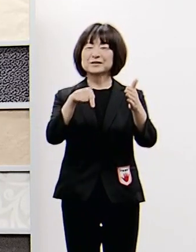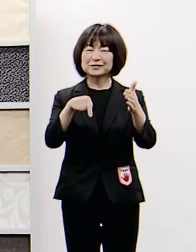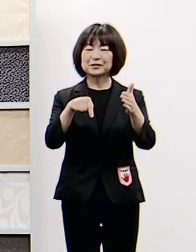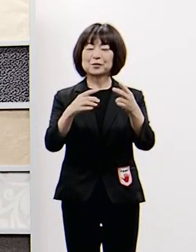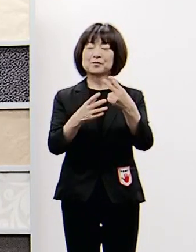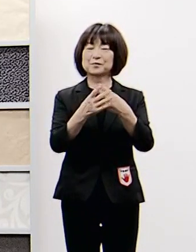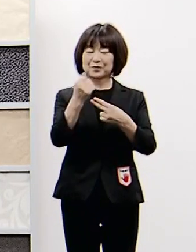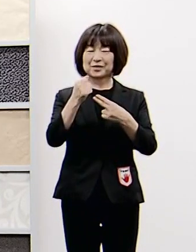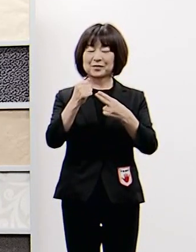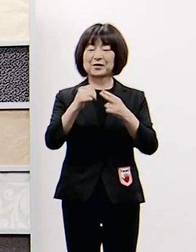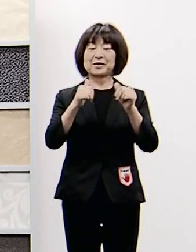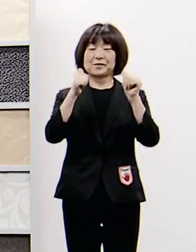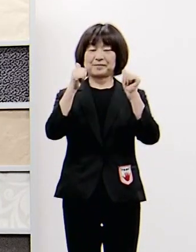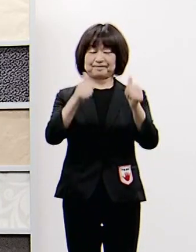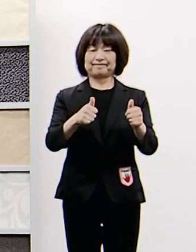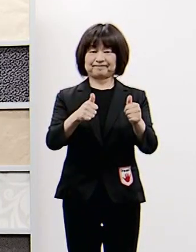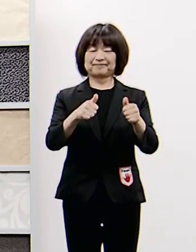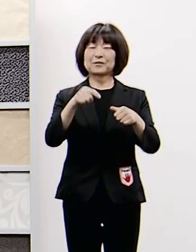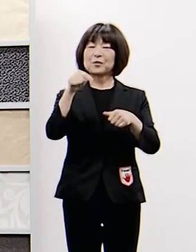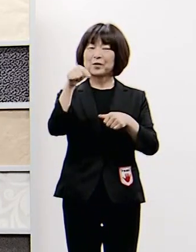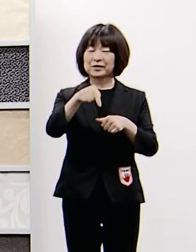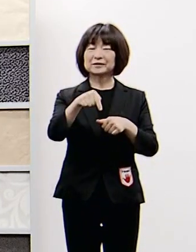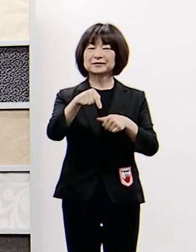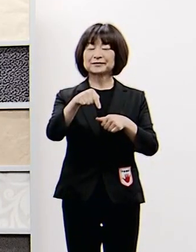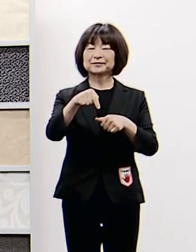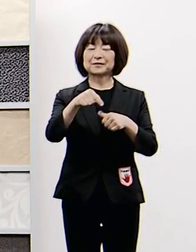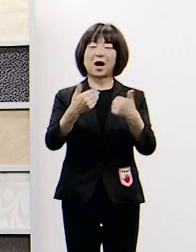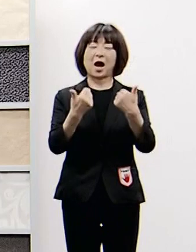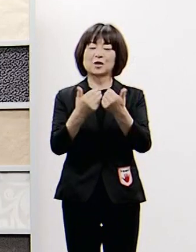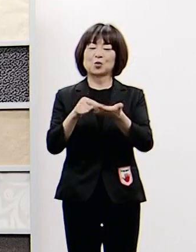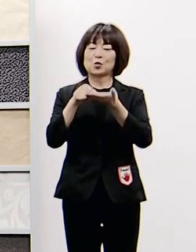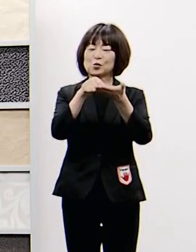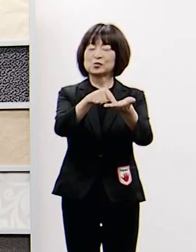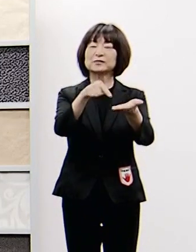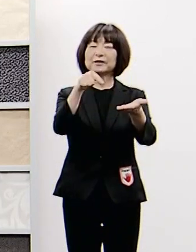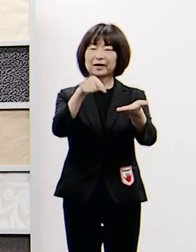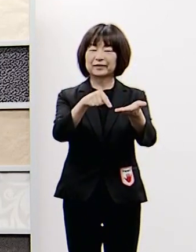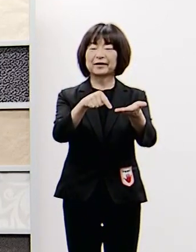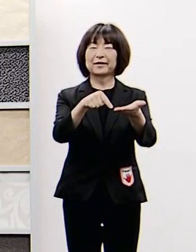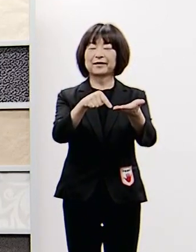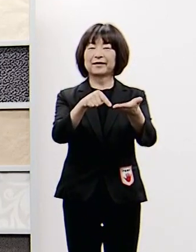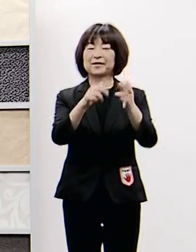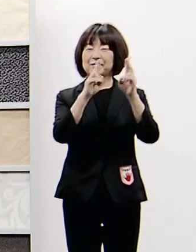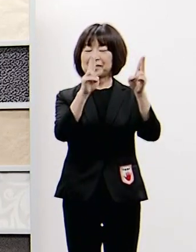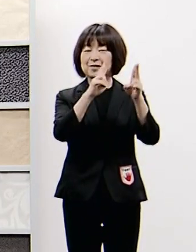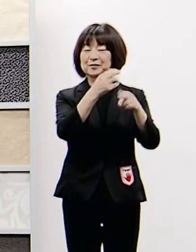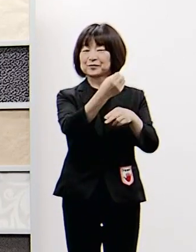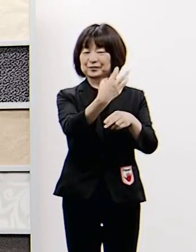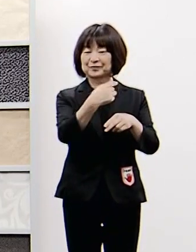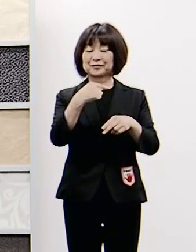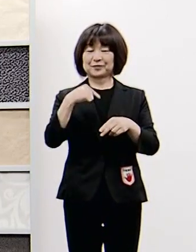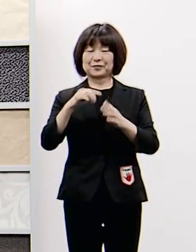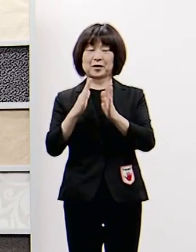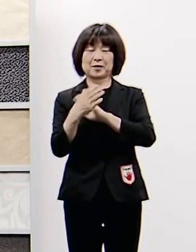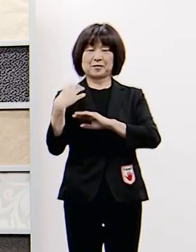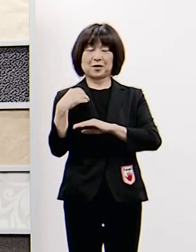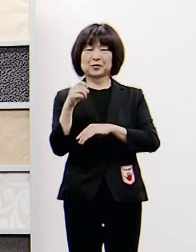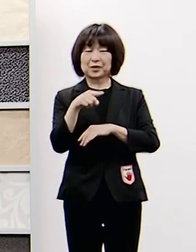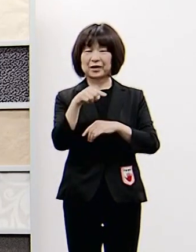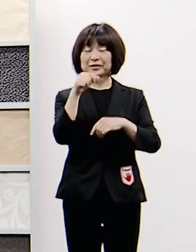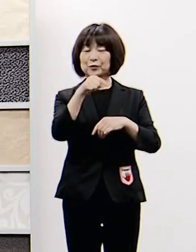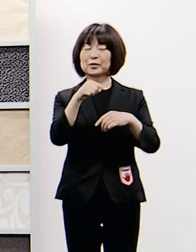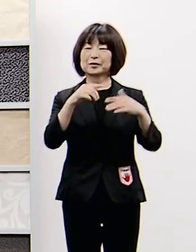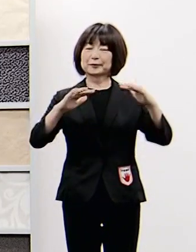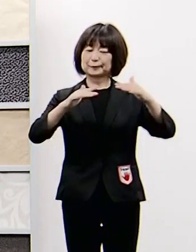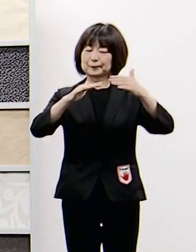ということで搬送搬送をする中で双方の主張をその一体的な裁判の中でその